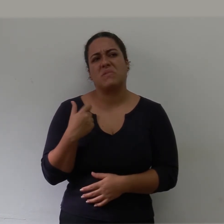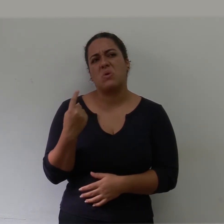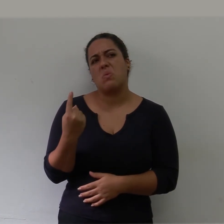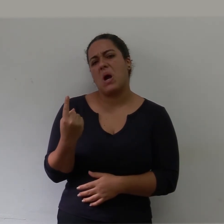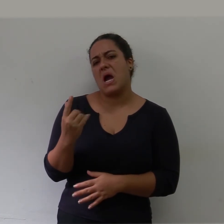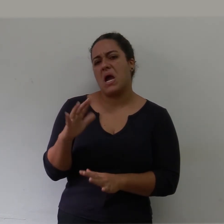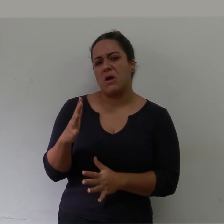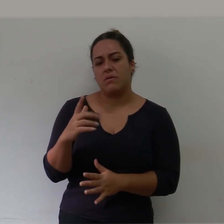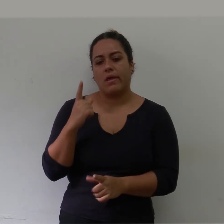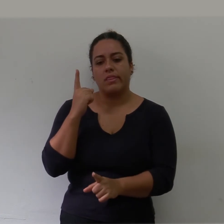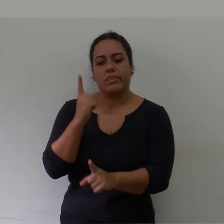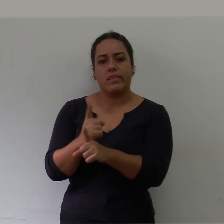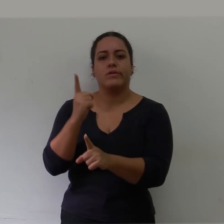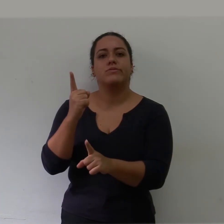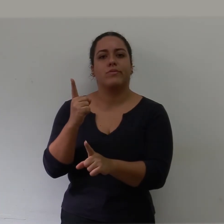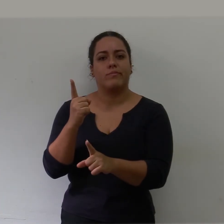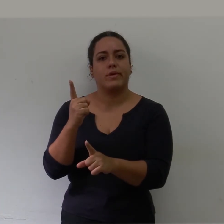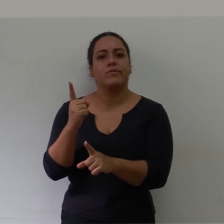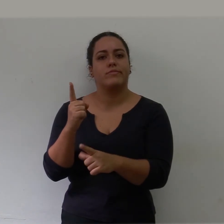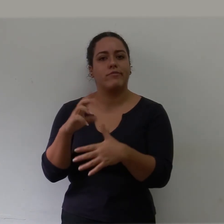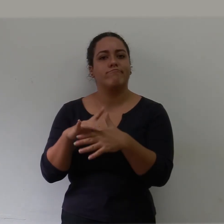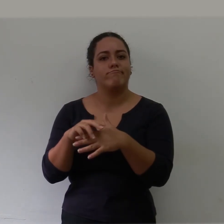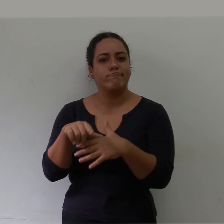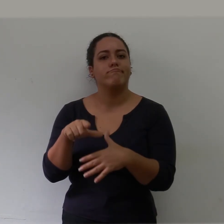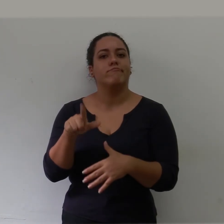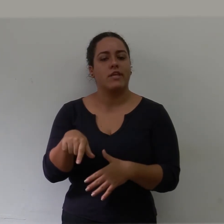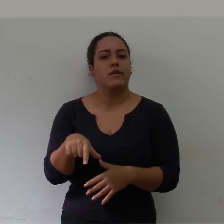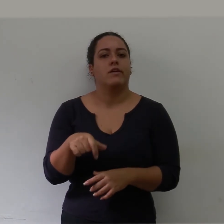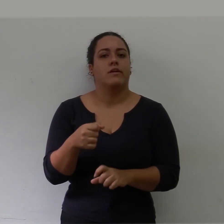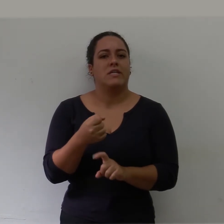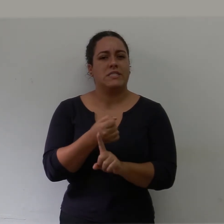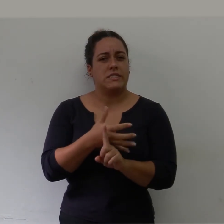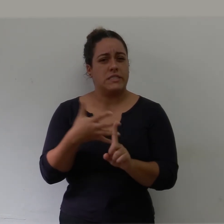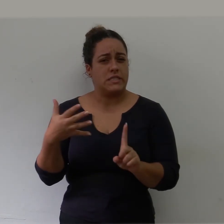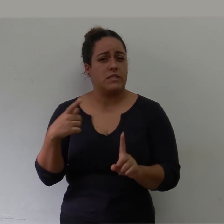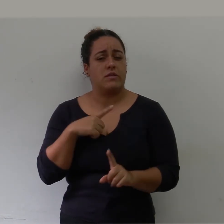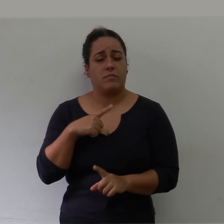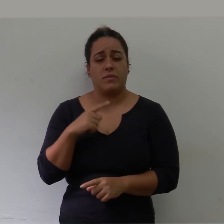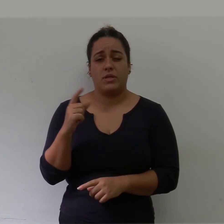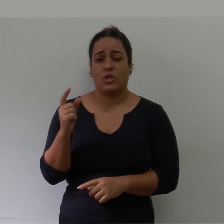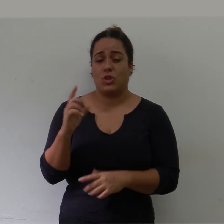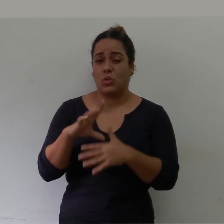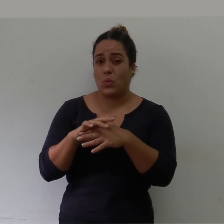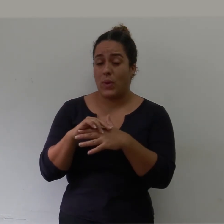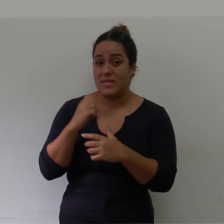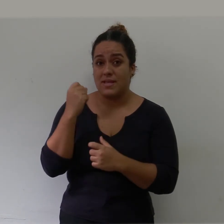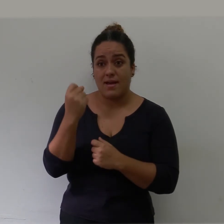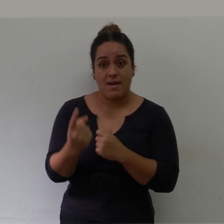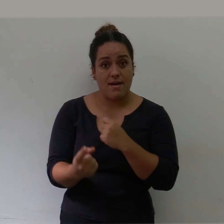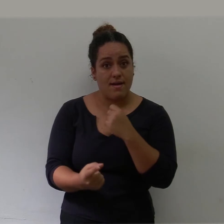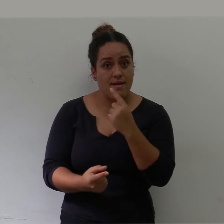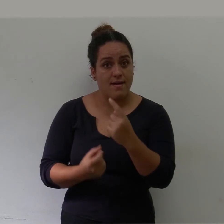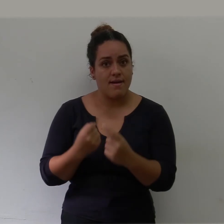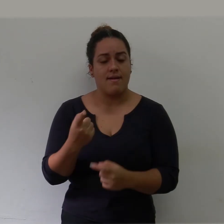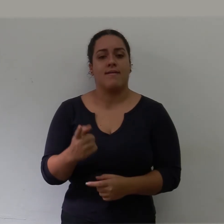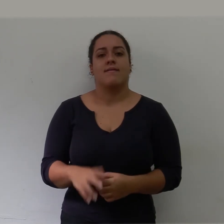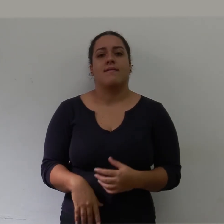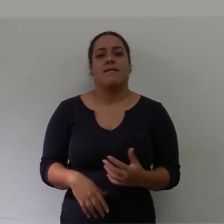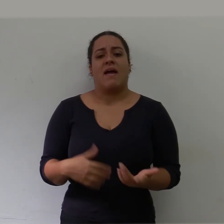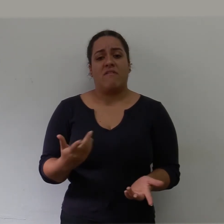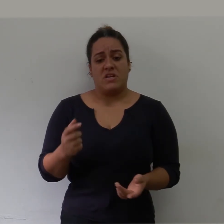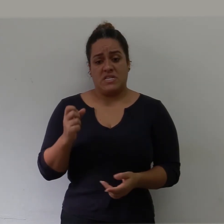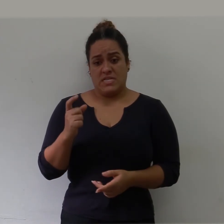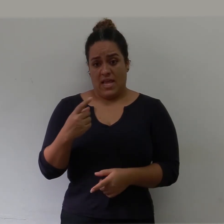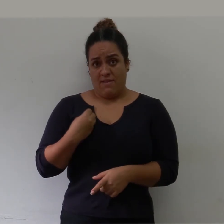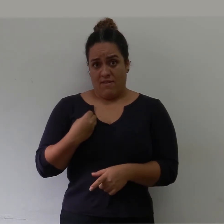pouco, e foi descoberto, né, que era síndrome de Berg-Hoff, uma doença rara, que se ultrapassasse 1 ano, não chegaria